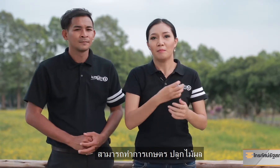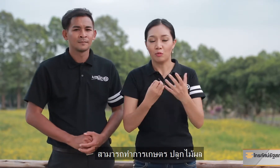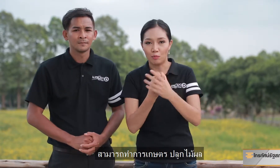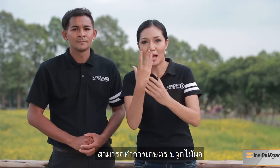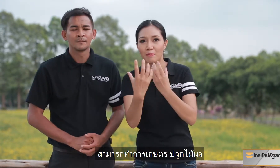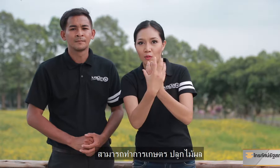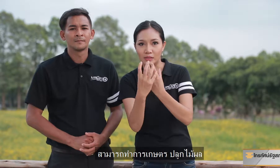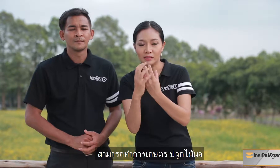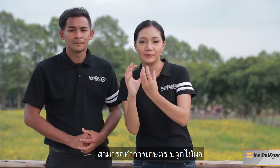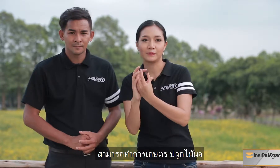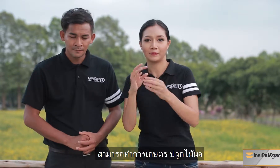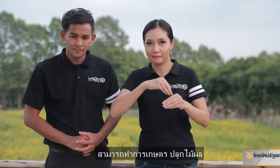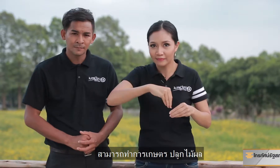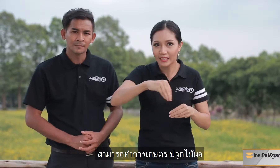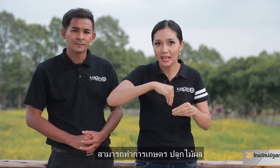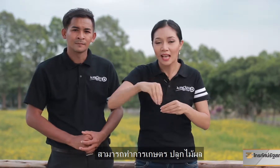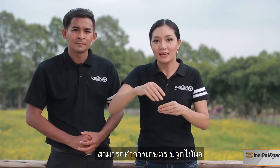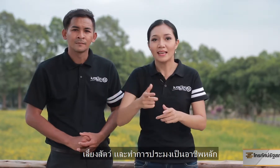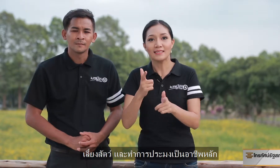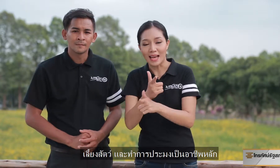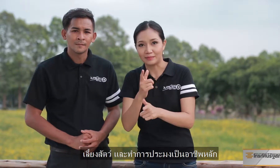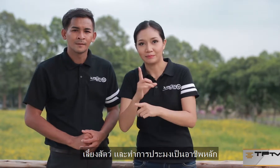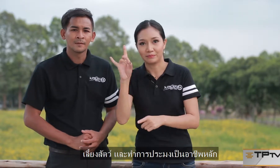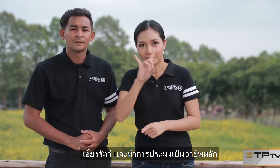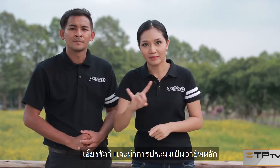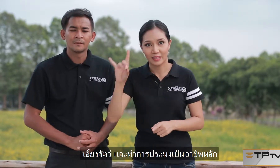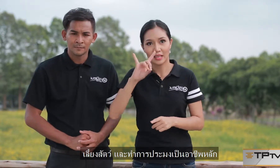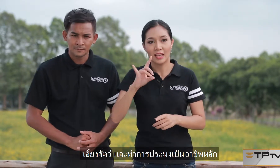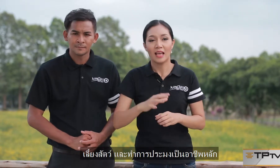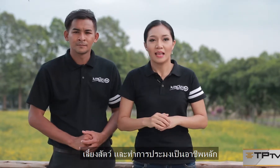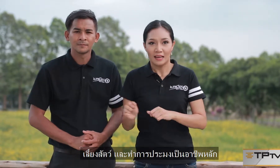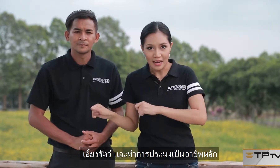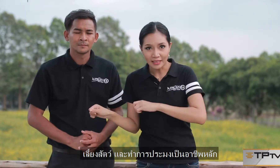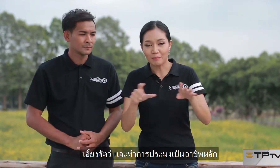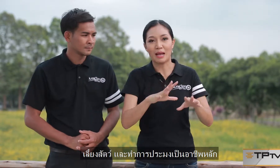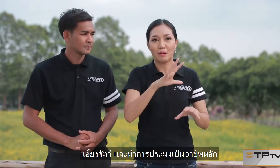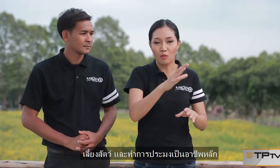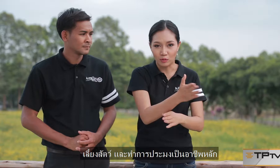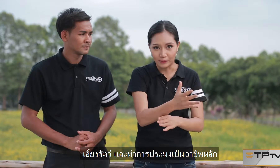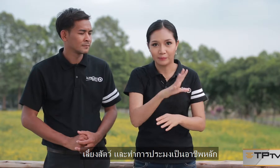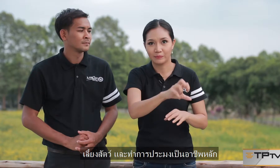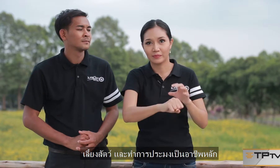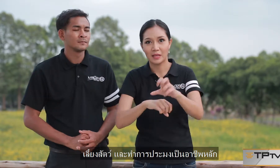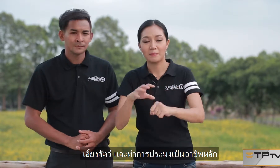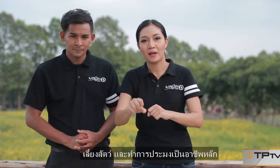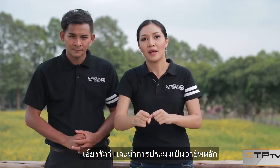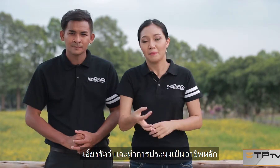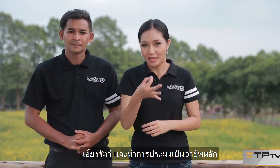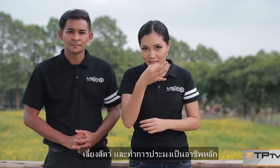ปลูกไม้ผลเลี้ยงสัตว์และทำการประมงเป็นอาชี